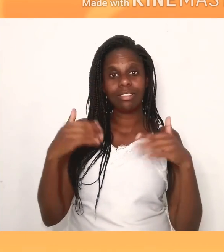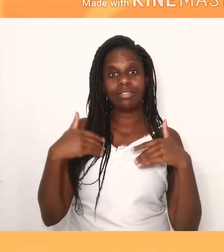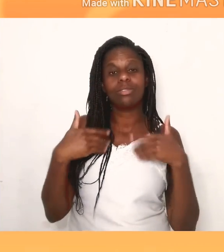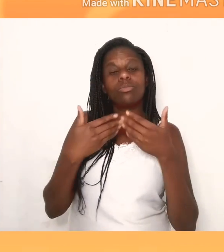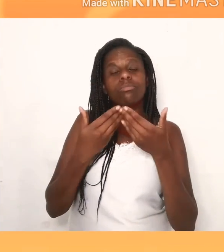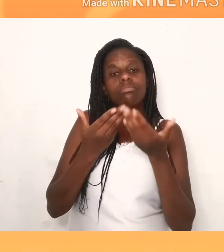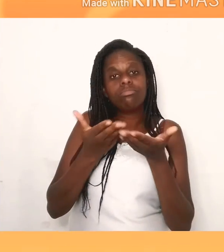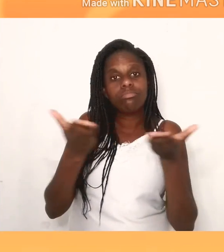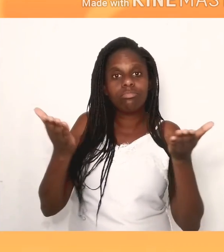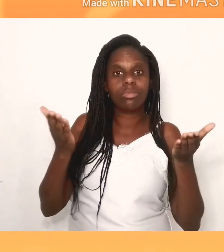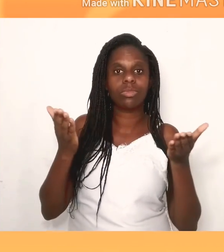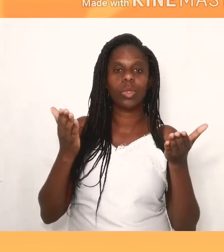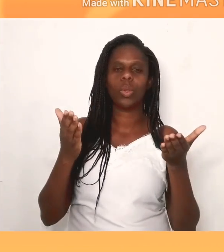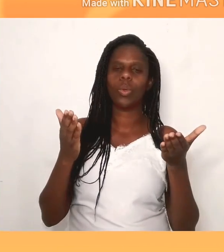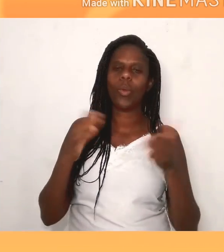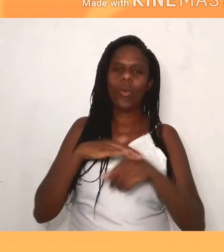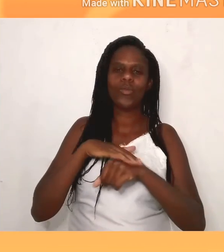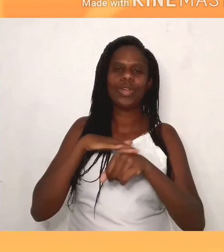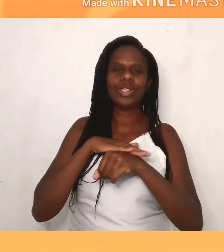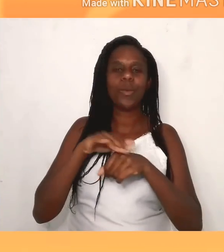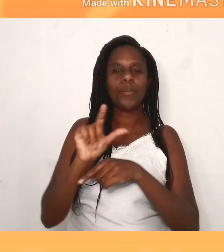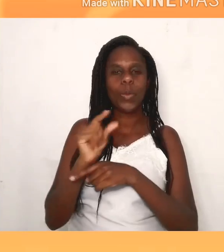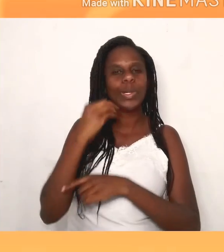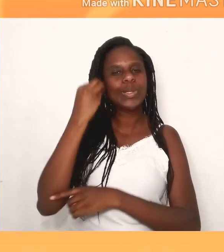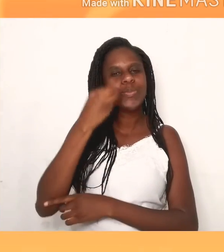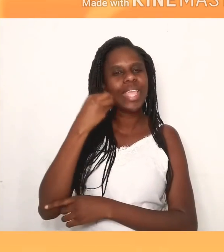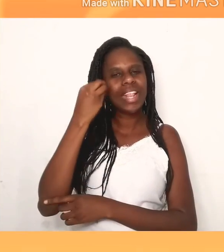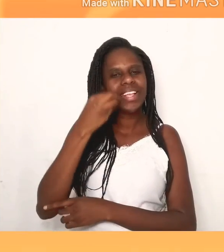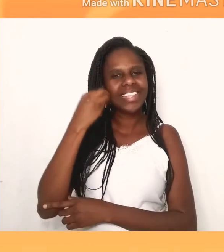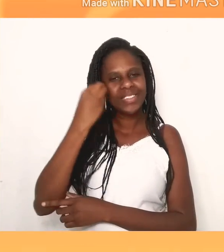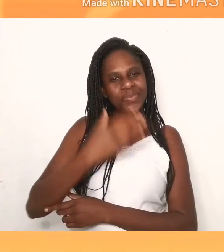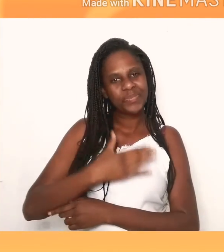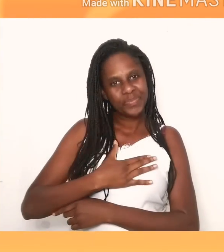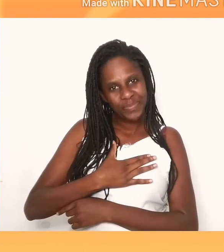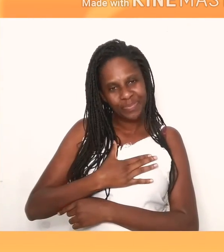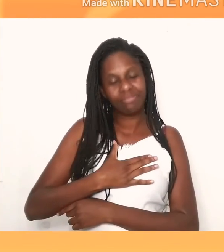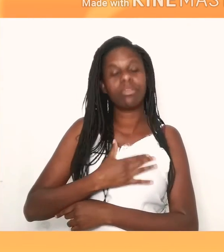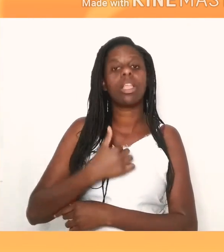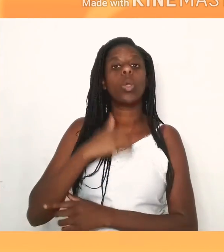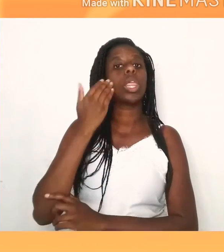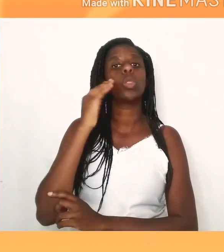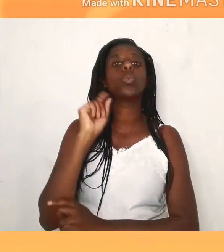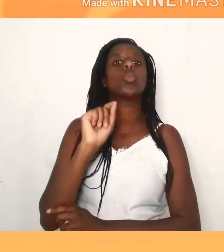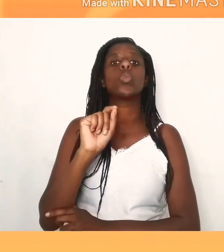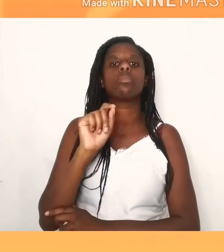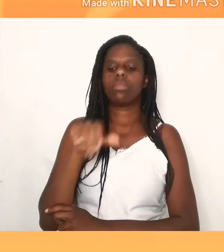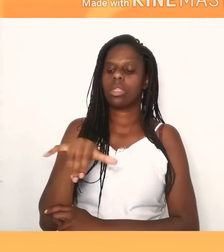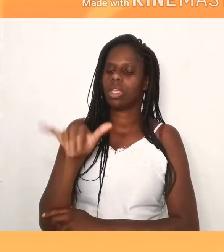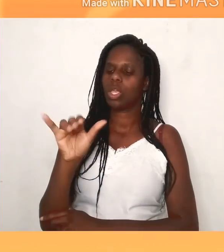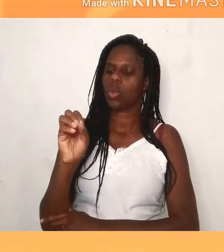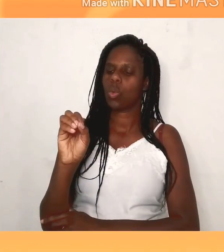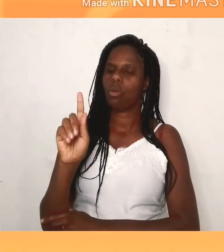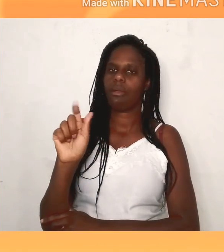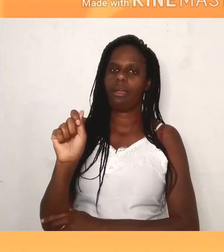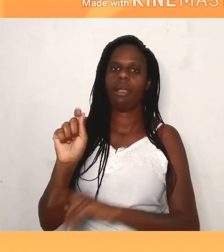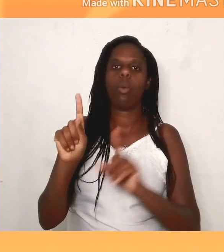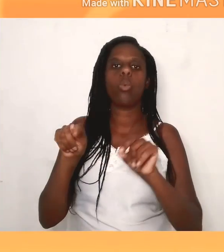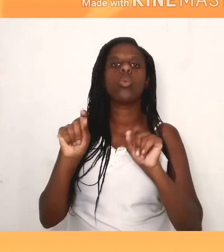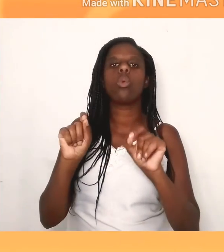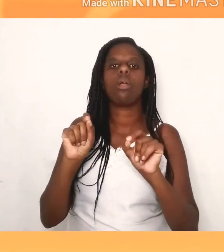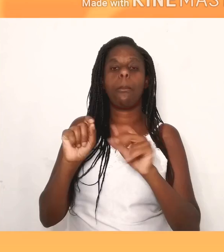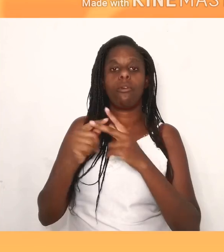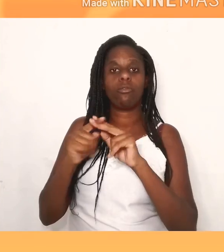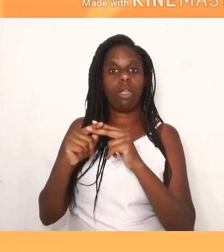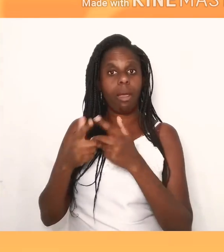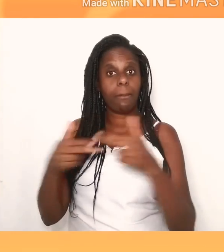Então, muito feliz de me comunicar aqui com vocês, falar um pouco sobre essa minha experiência. No meu entendimento, o yoga